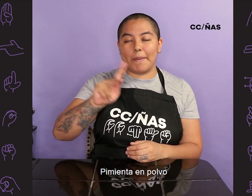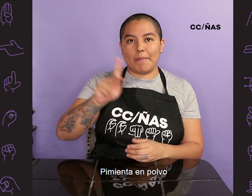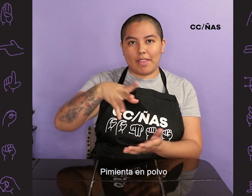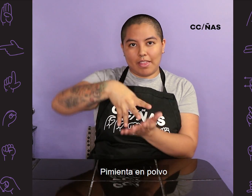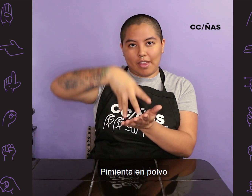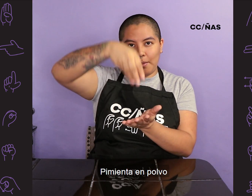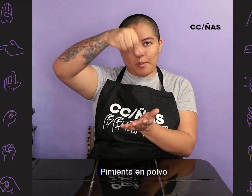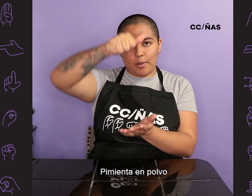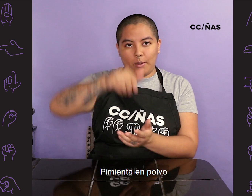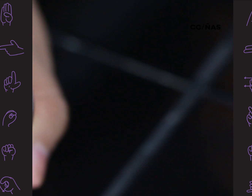pimienta en polvo,